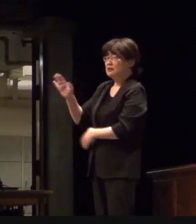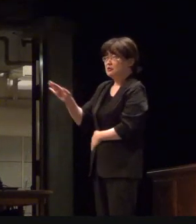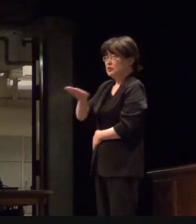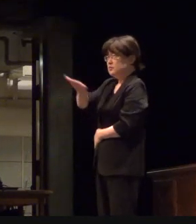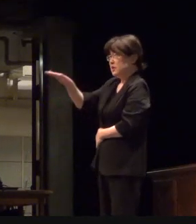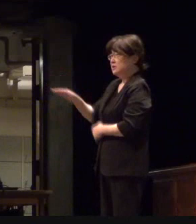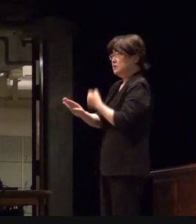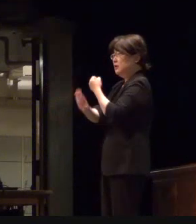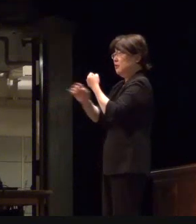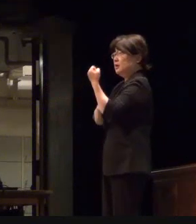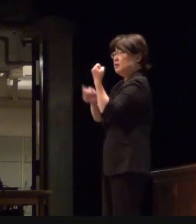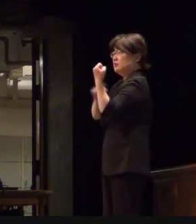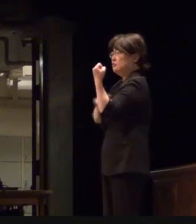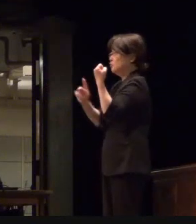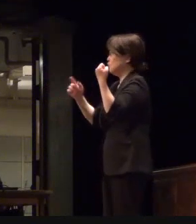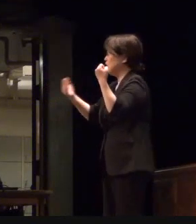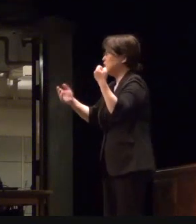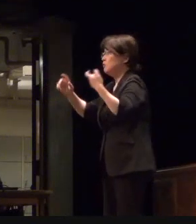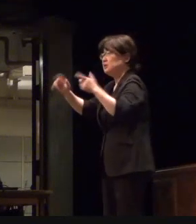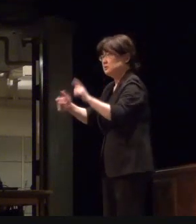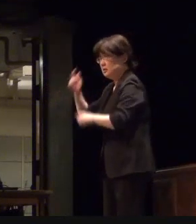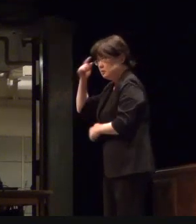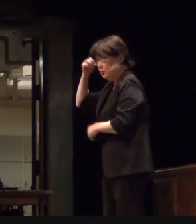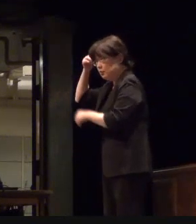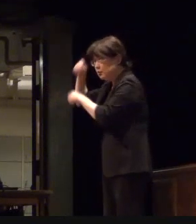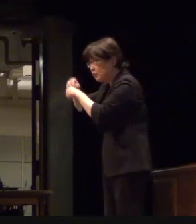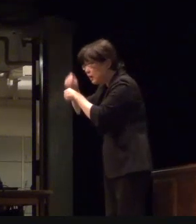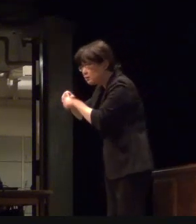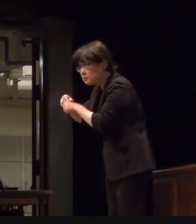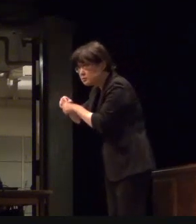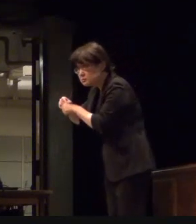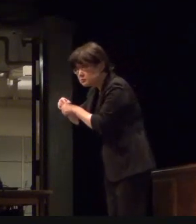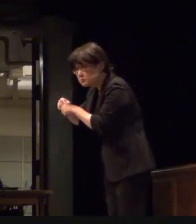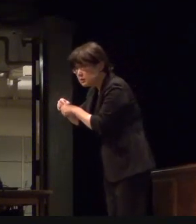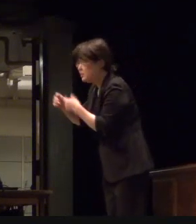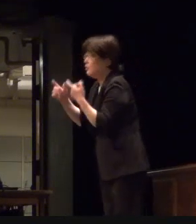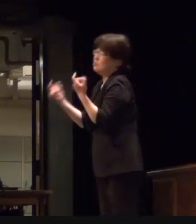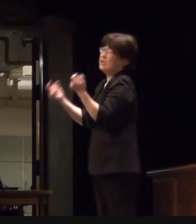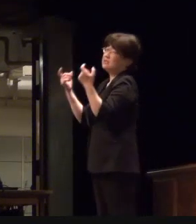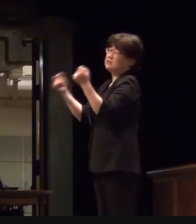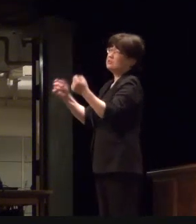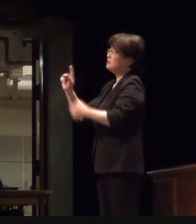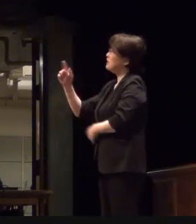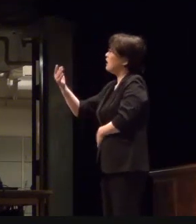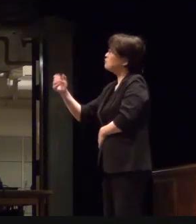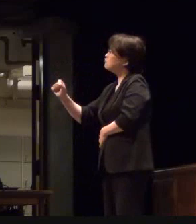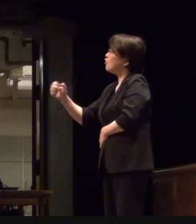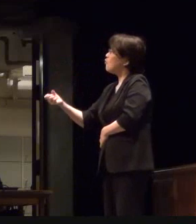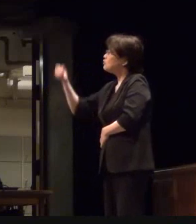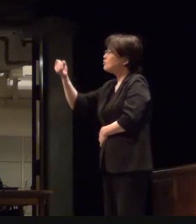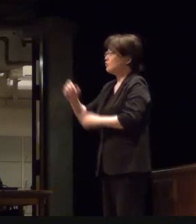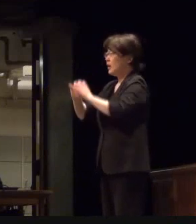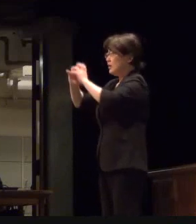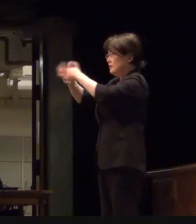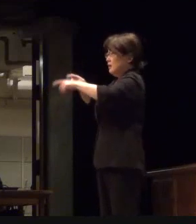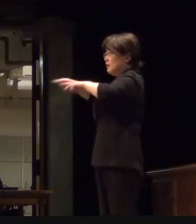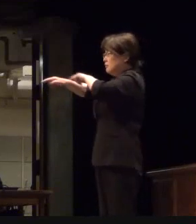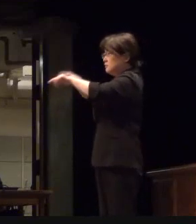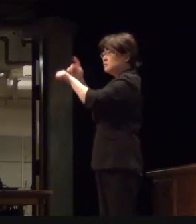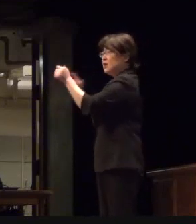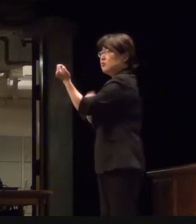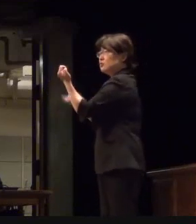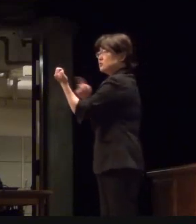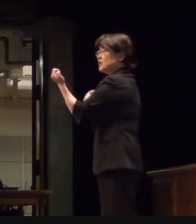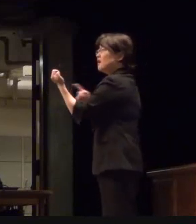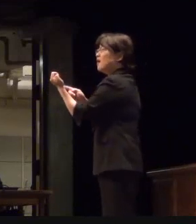核は違うものだと思い込まされてきたかもしれませんが、同じです。その核を持つことが世界を支配するための力